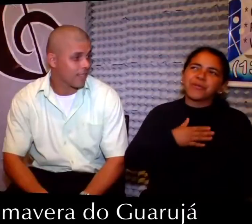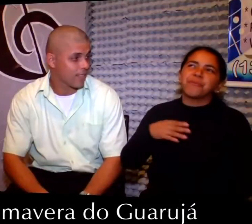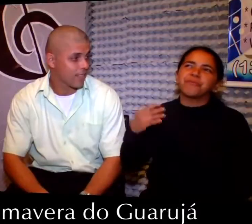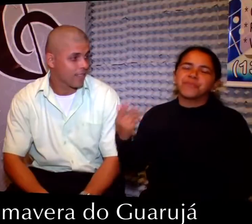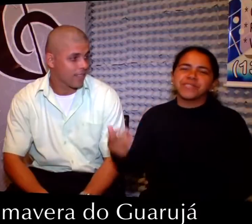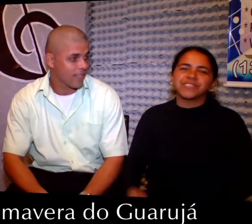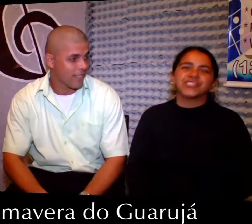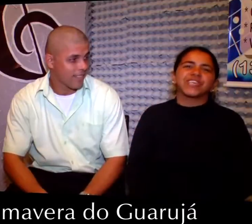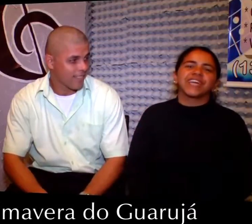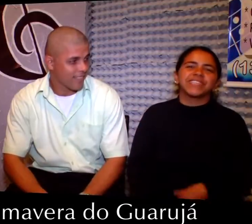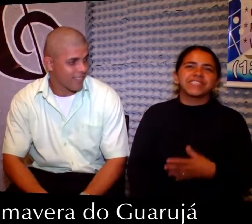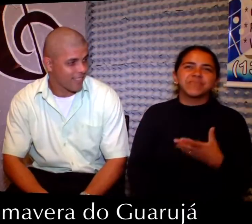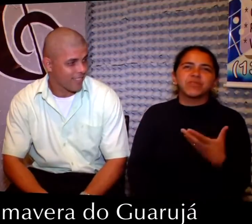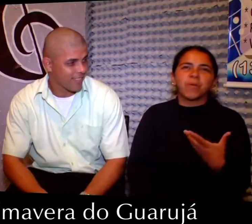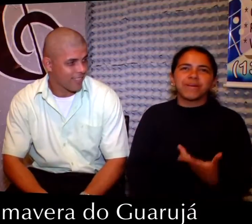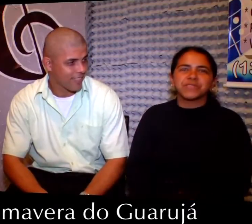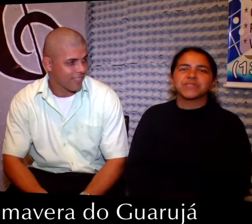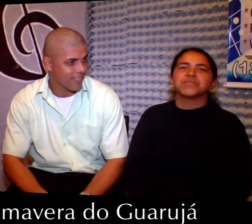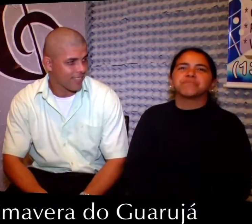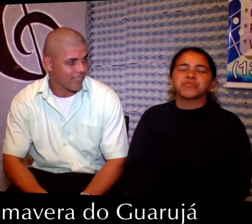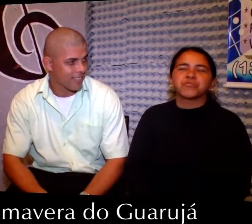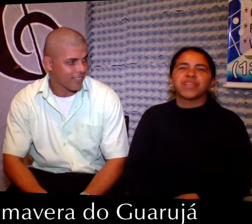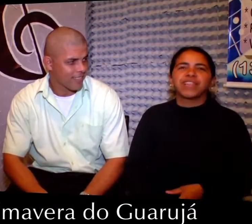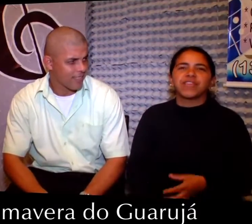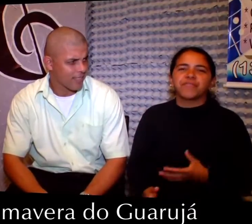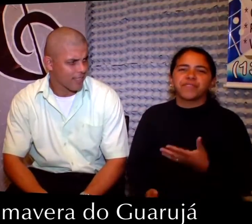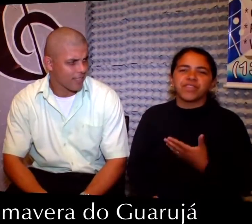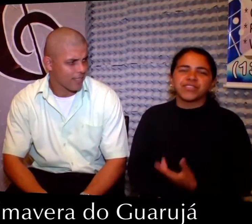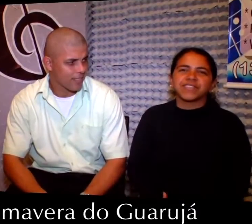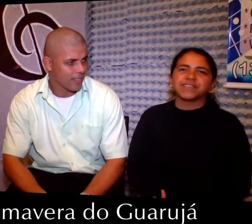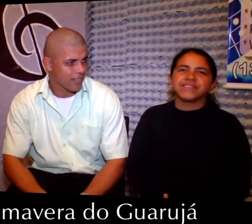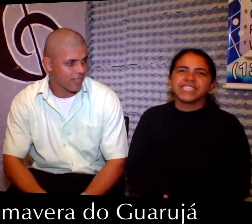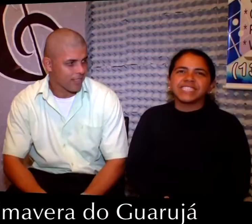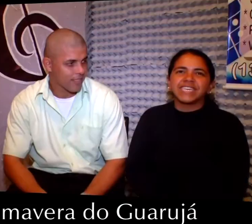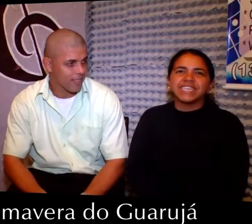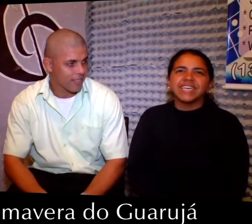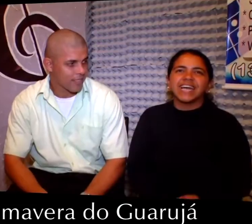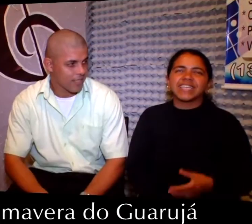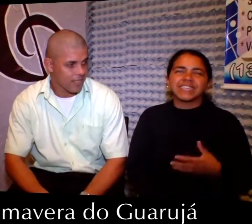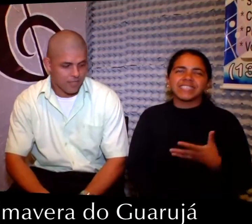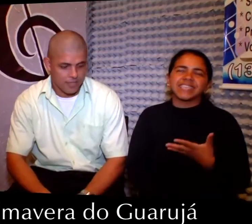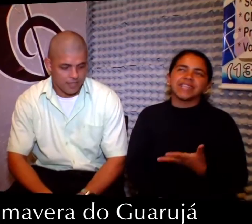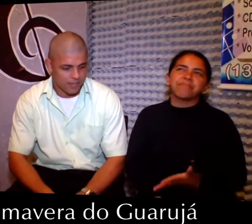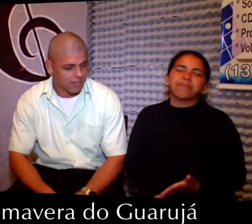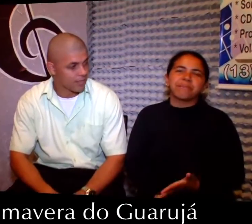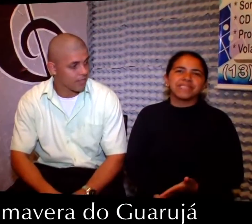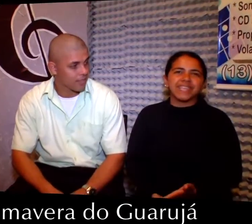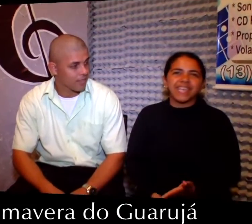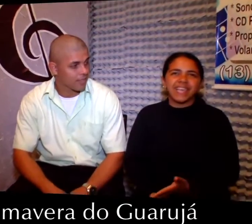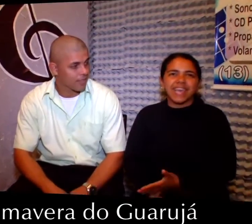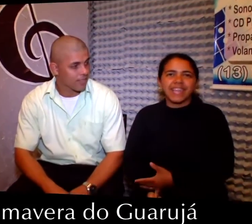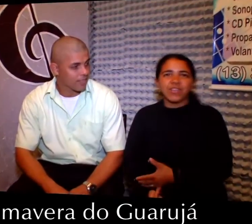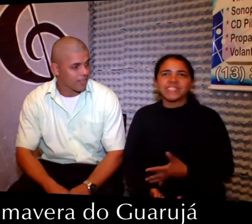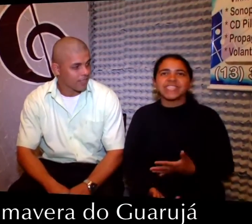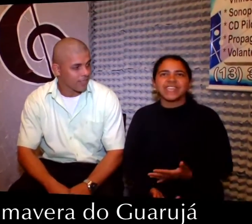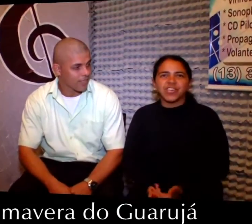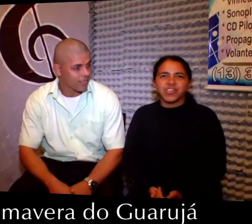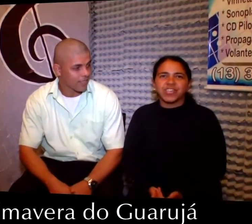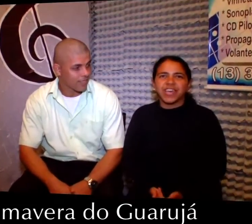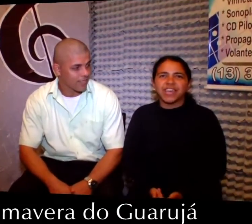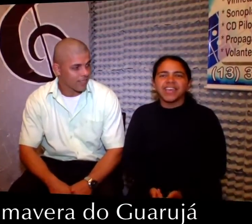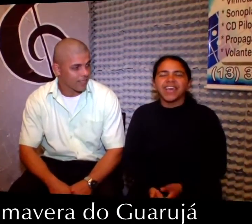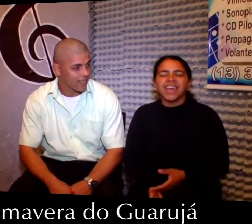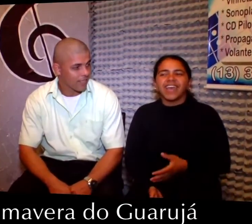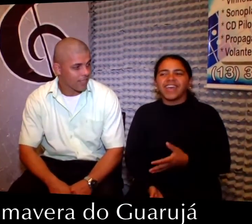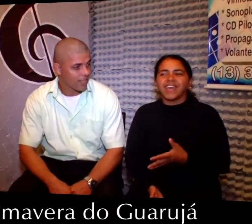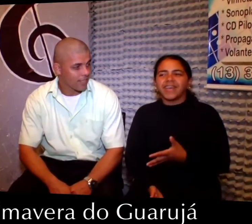E meu nome, em nome do Luiz, a gente quer agradecer muito ao pastor por tudo que ele tem feito na nossa vida. Agradecer ele pela bênção que ele é na nossa igreja,